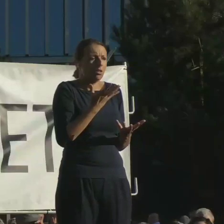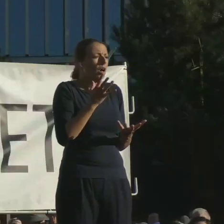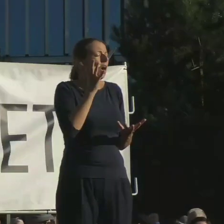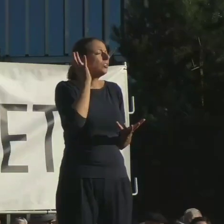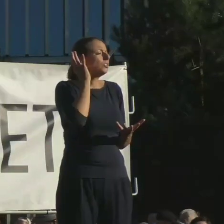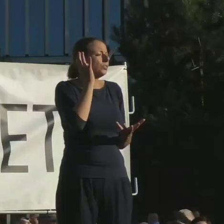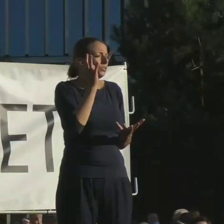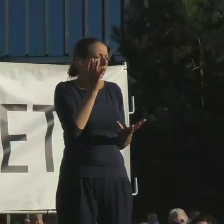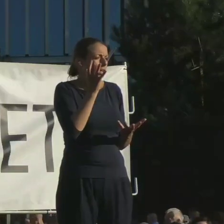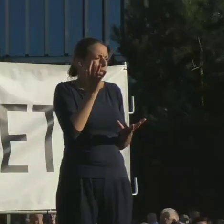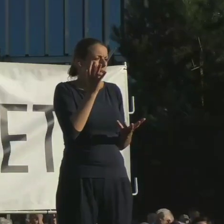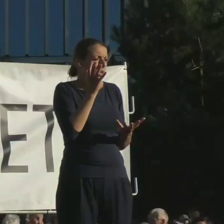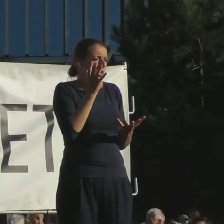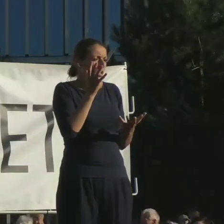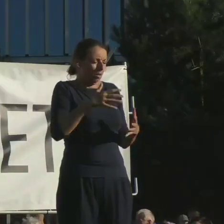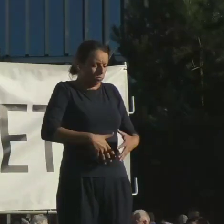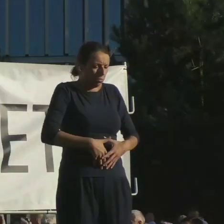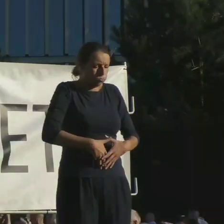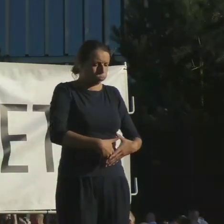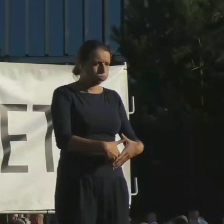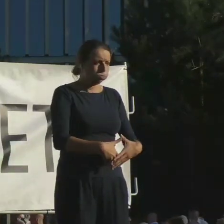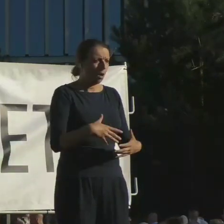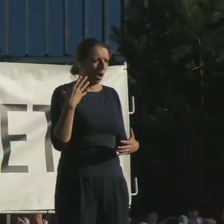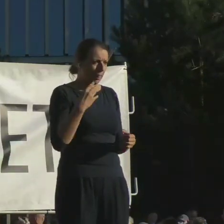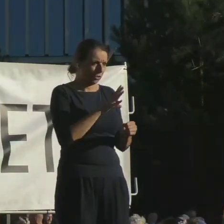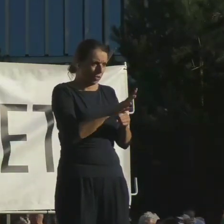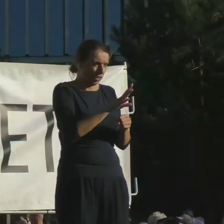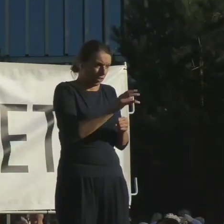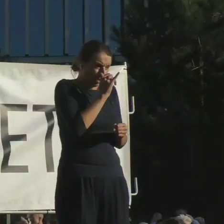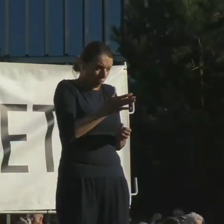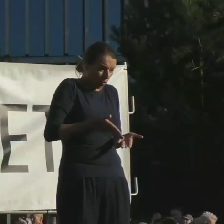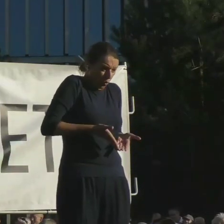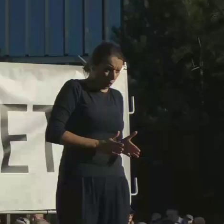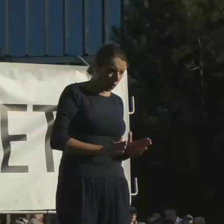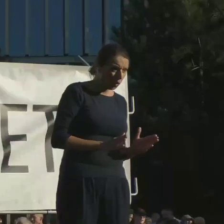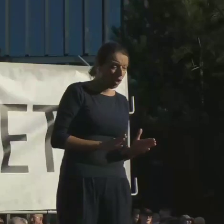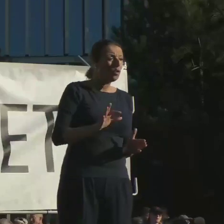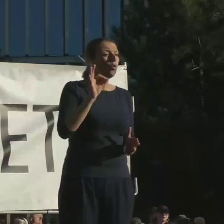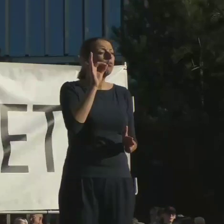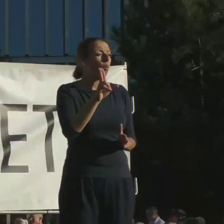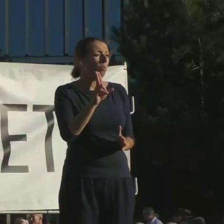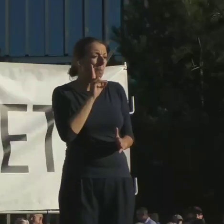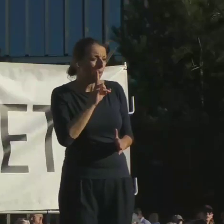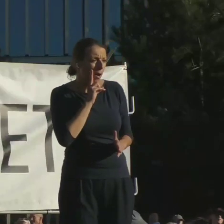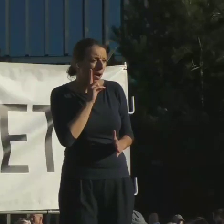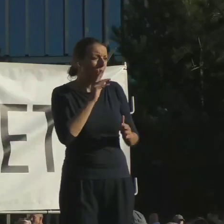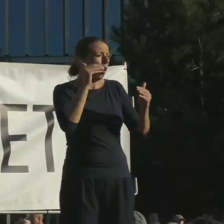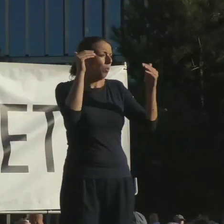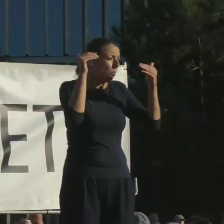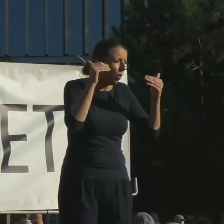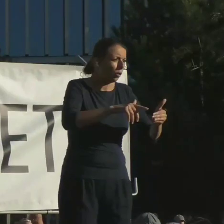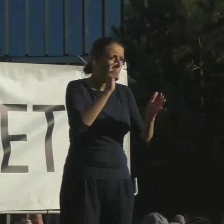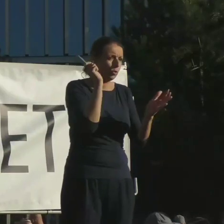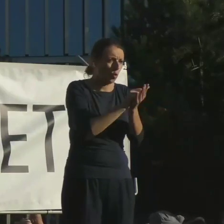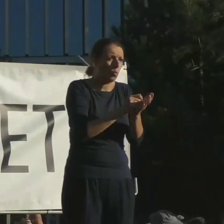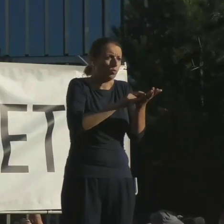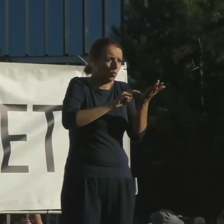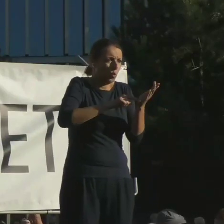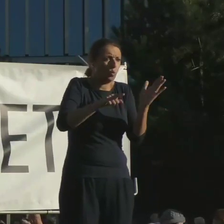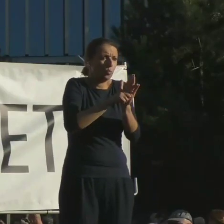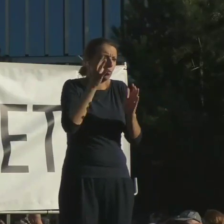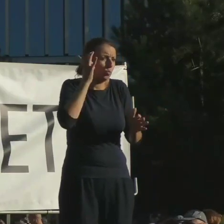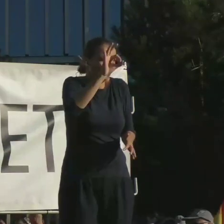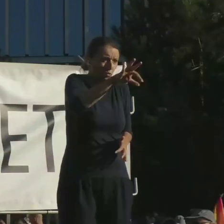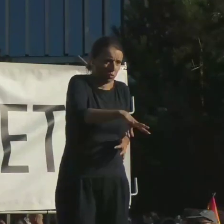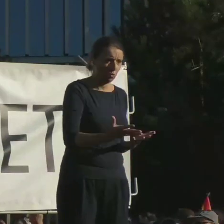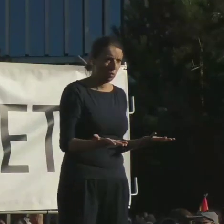nie jest gotowa, aby urodzić, bo ma 14 lat, aby taka matka mogła córce kupić tabletki